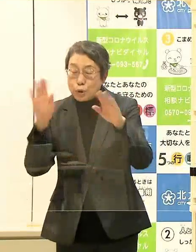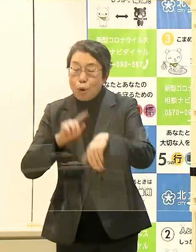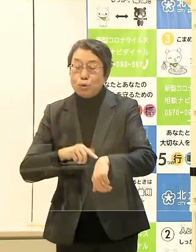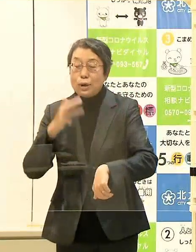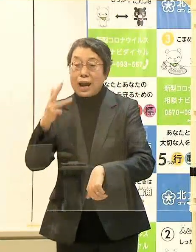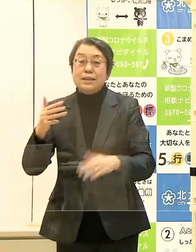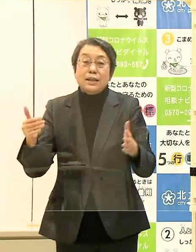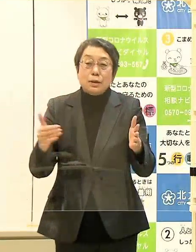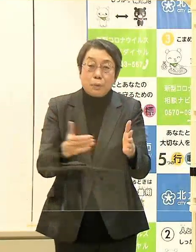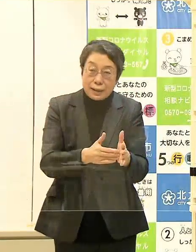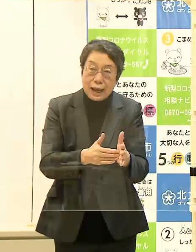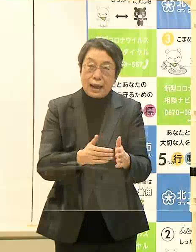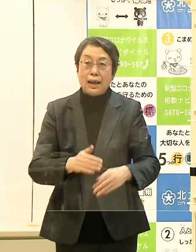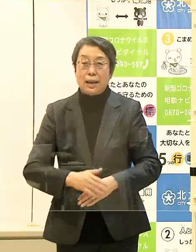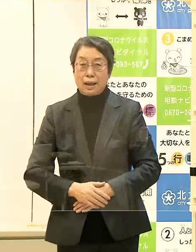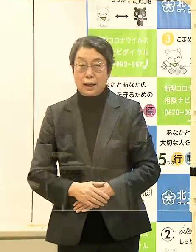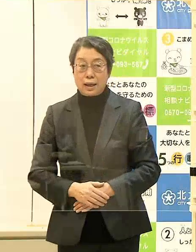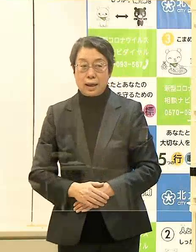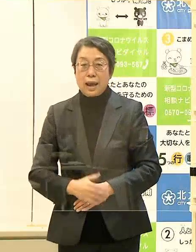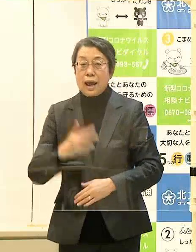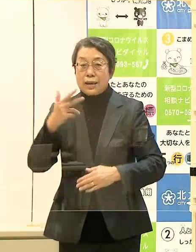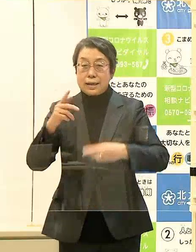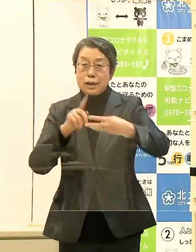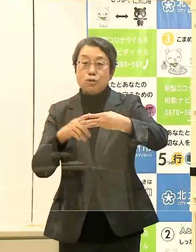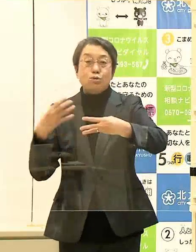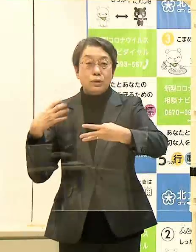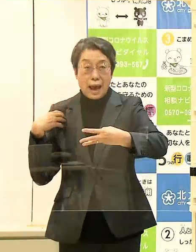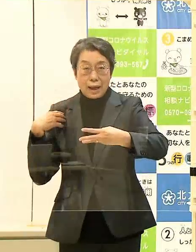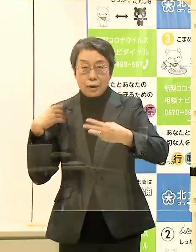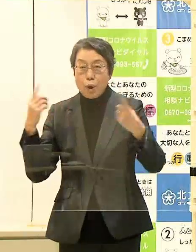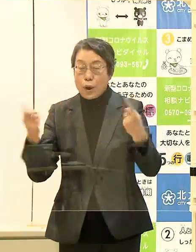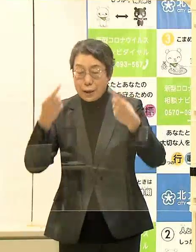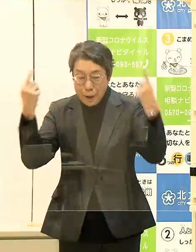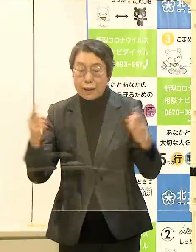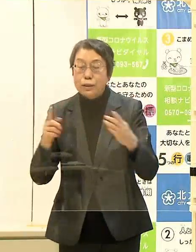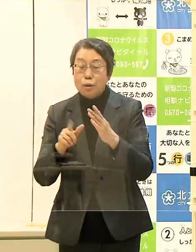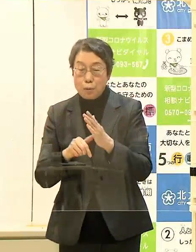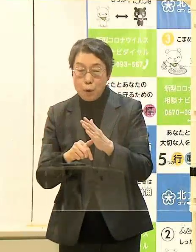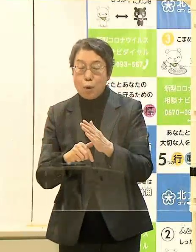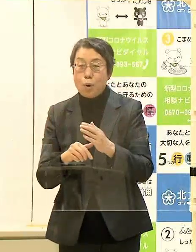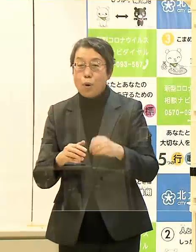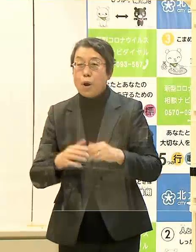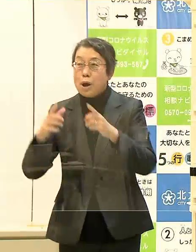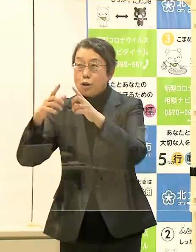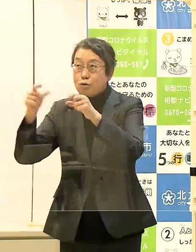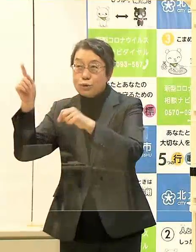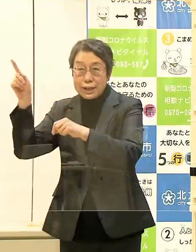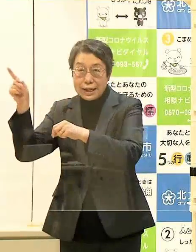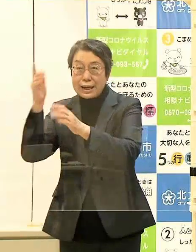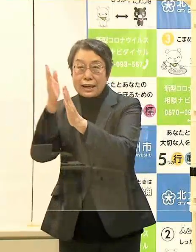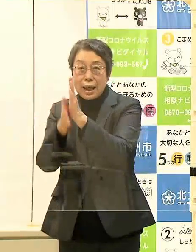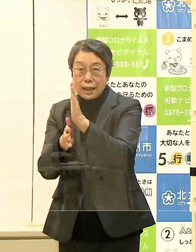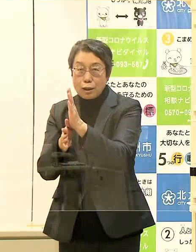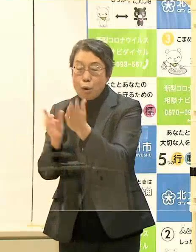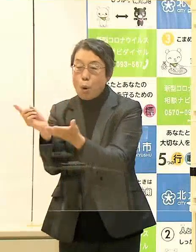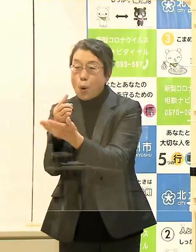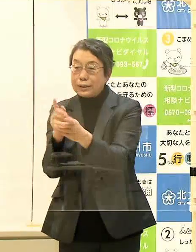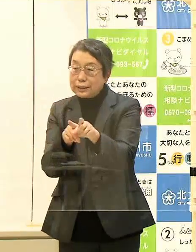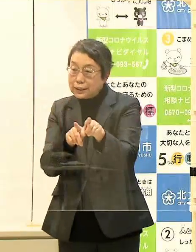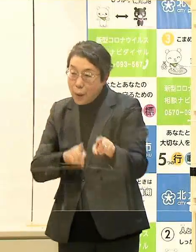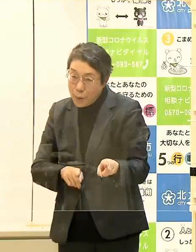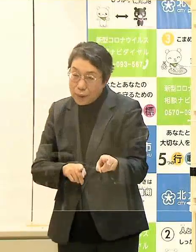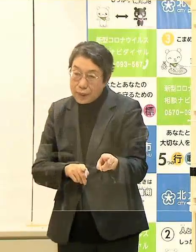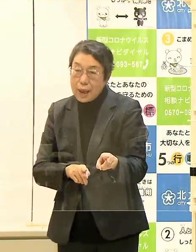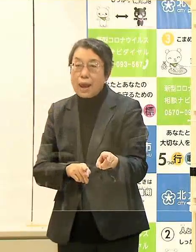エヴァで等いたします新主催のイベントの開催制限も国県の方針に沿って制限を致し